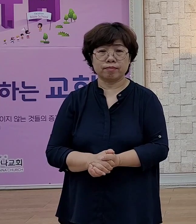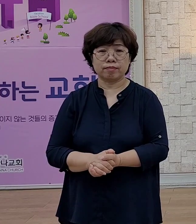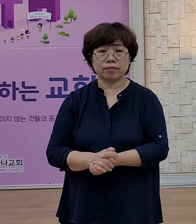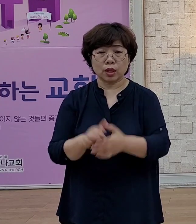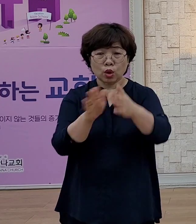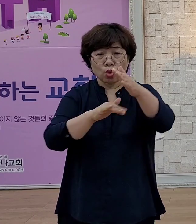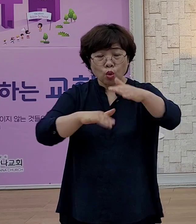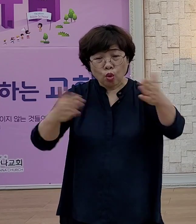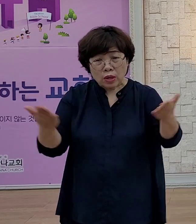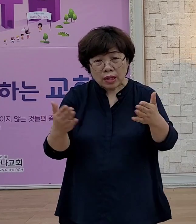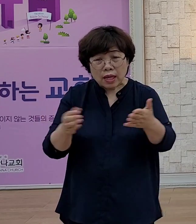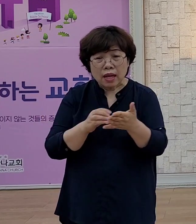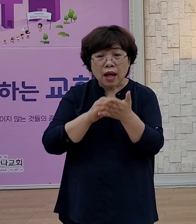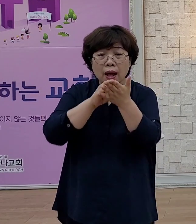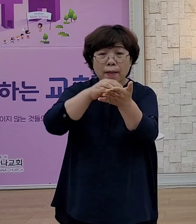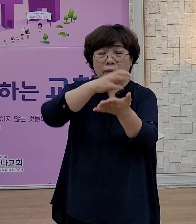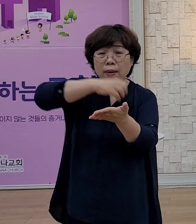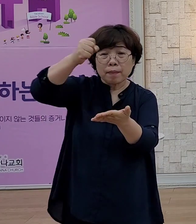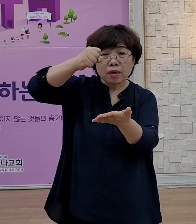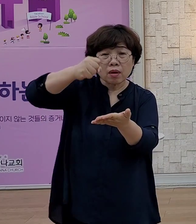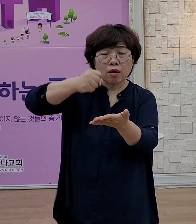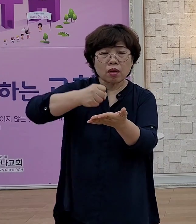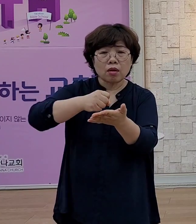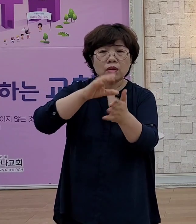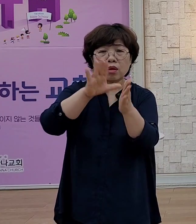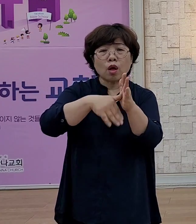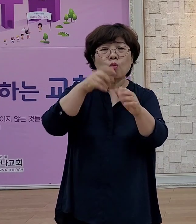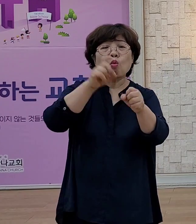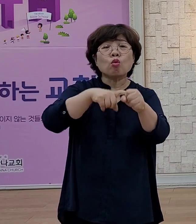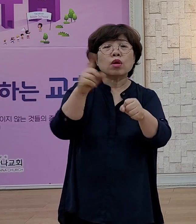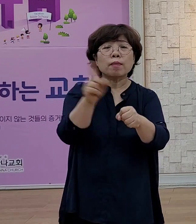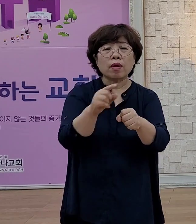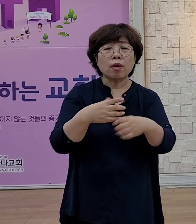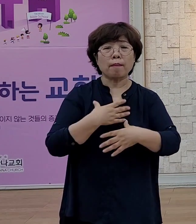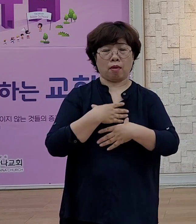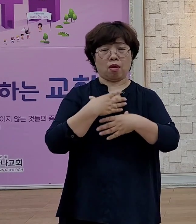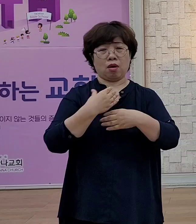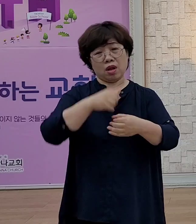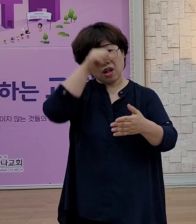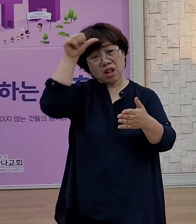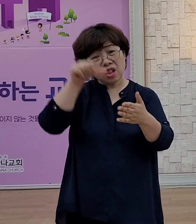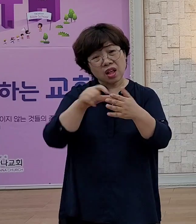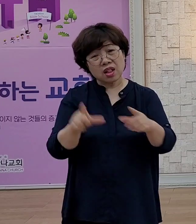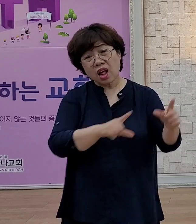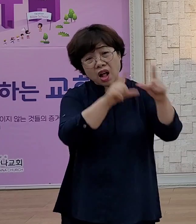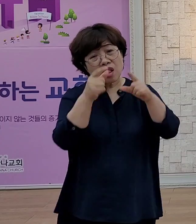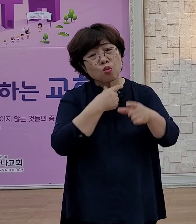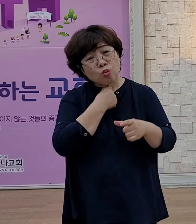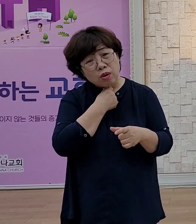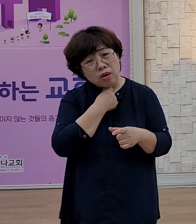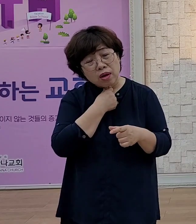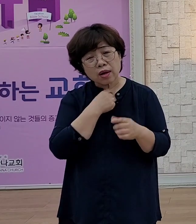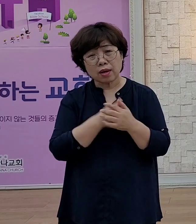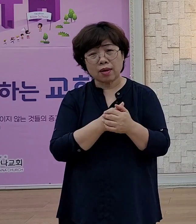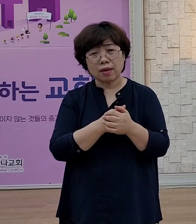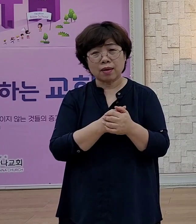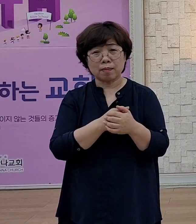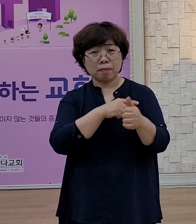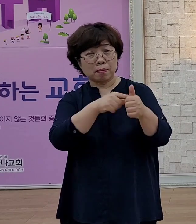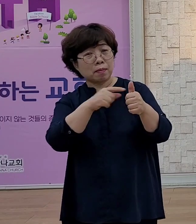공무원 시험을 쳐서 합격을 해요. 그 목적이 뭐예요? 편하게 한평생 60대까지 안